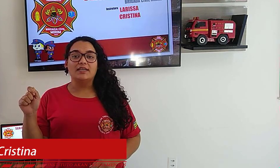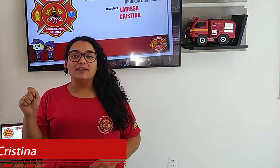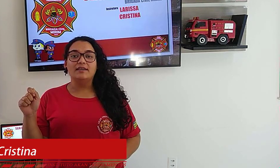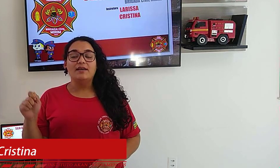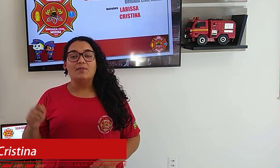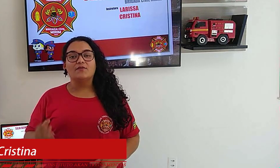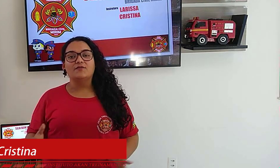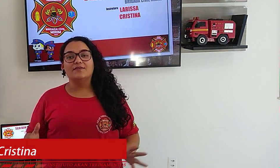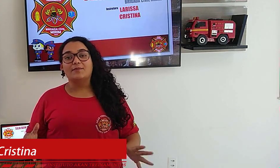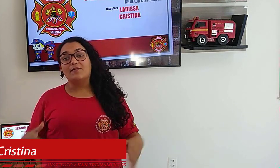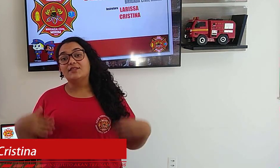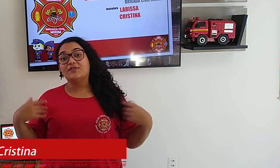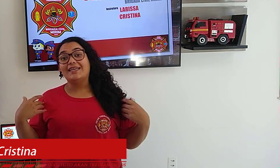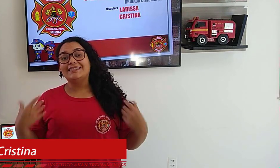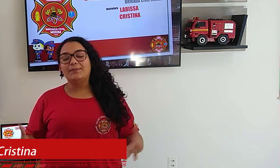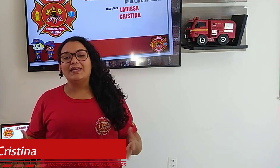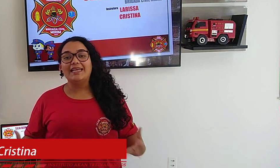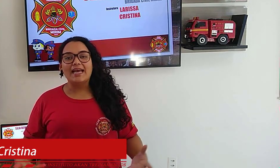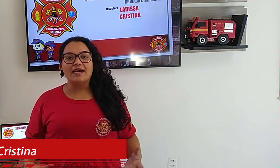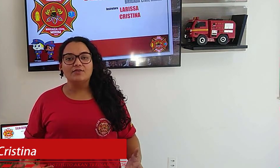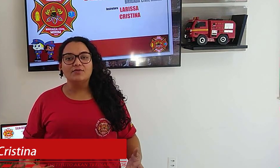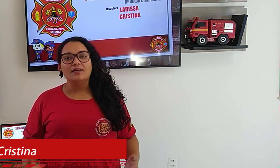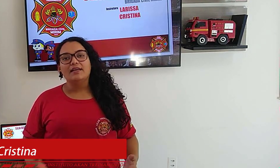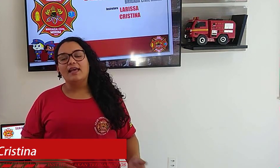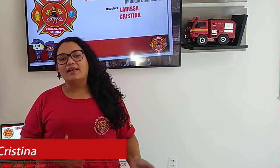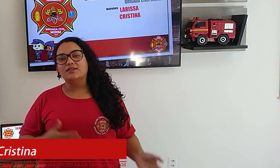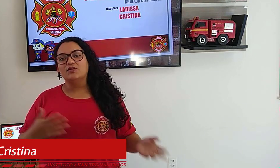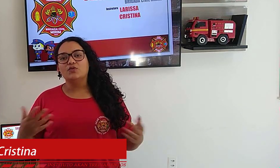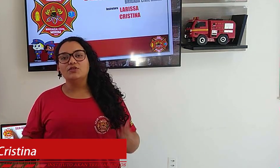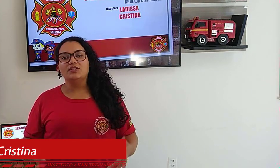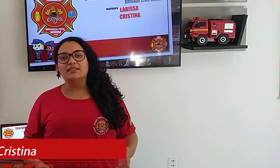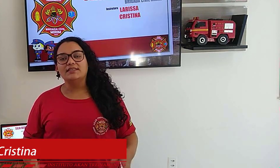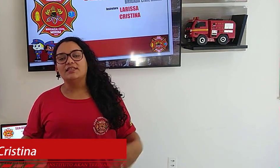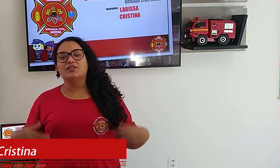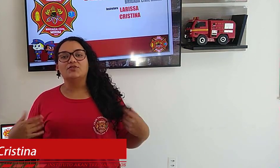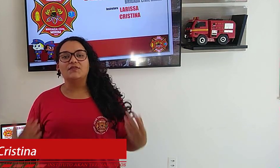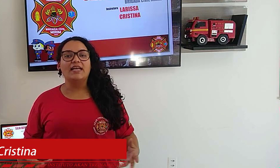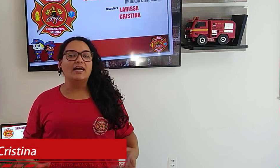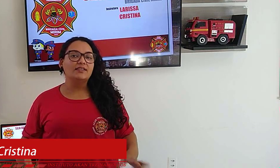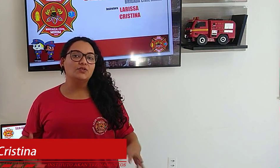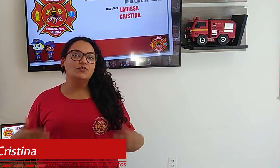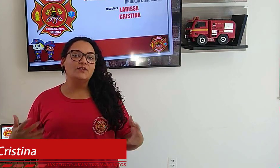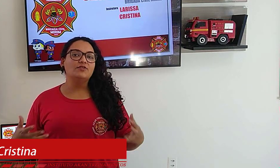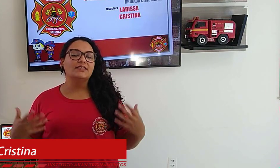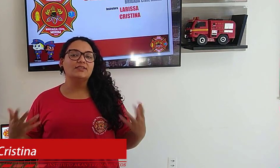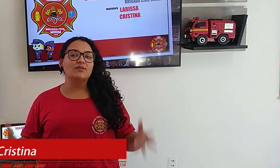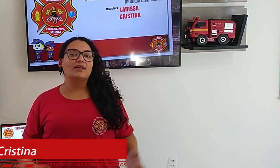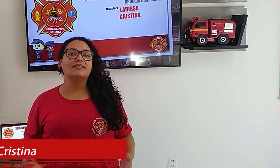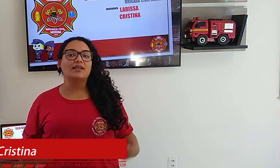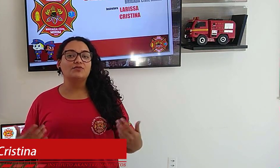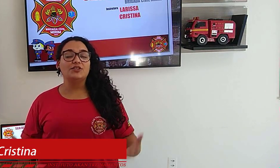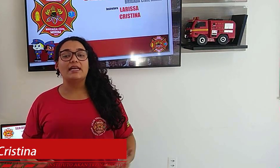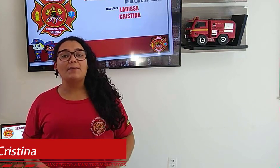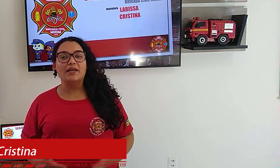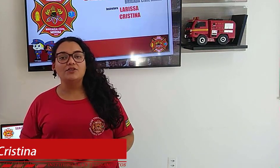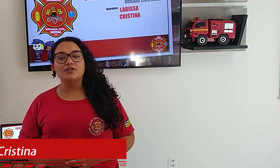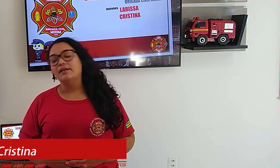ACAN para vocês ficarem sempre ligados em relação às notícias, às atividades e os vídeos que são lançados diariamente